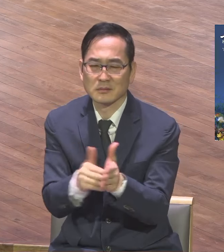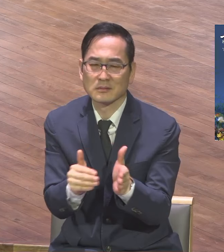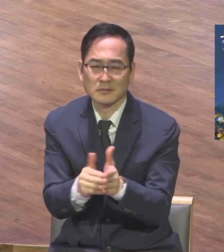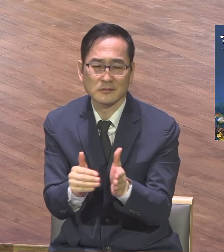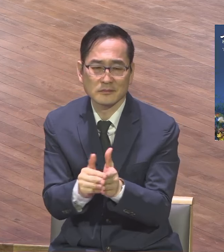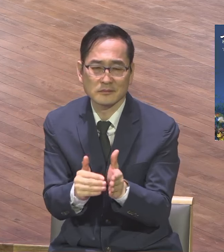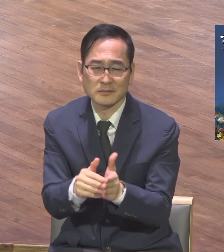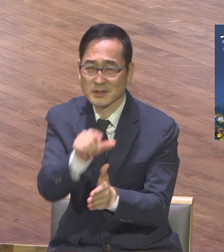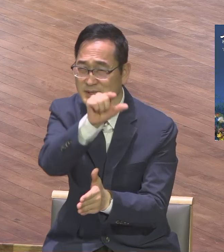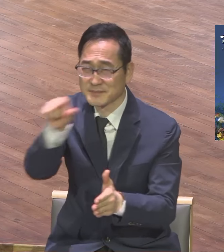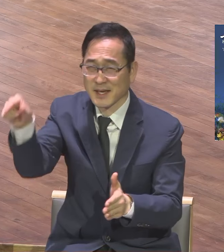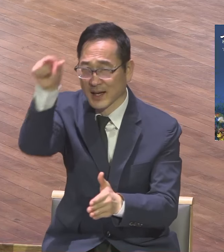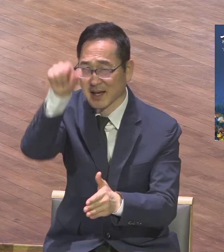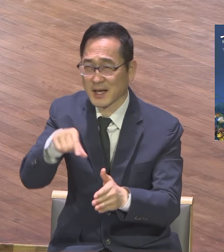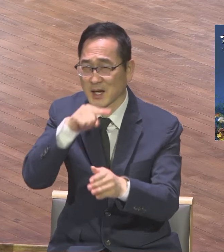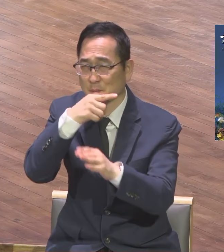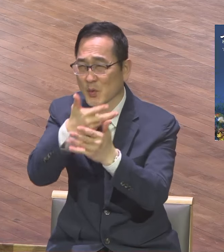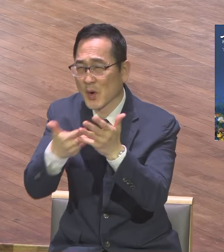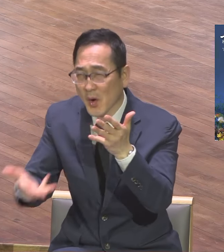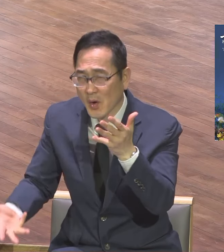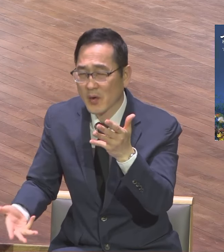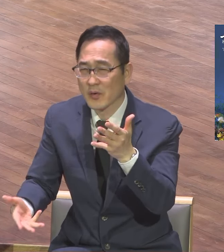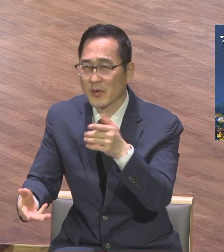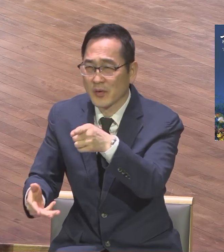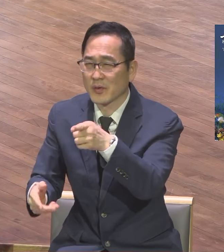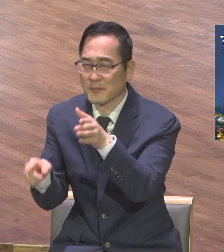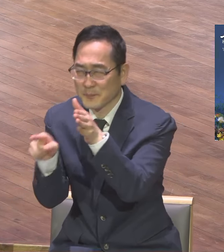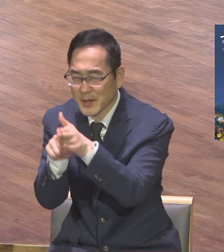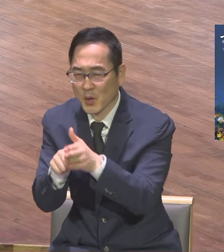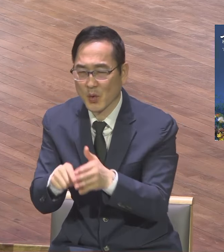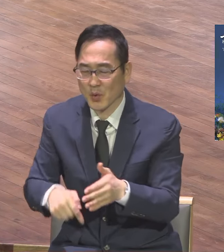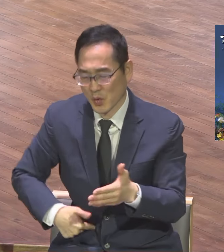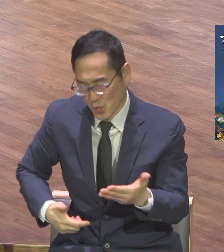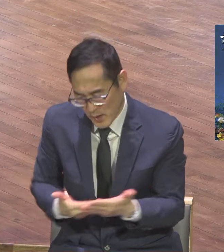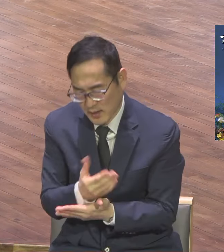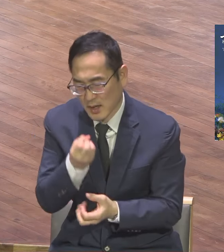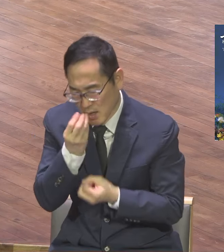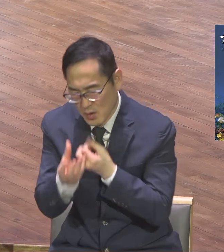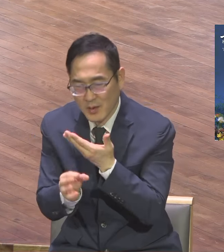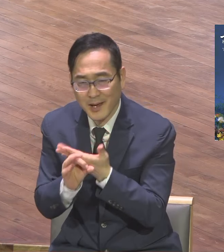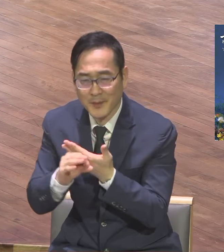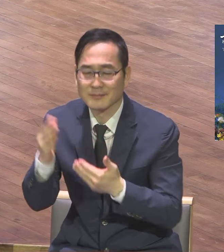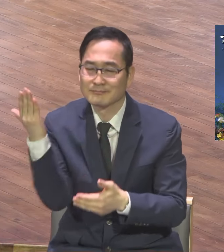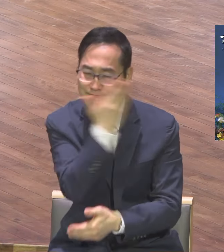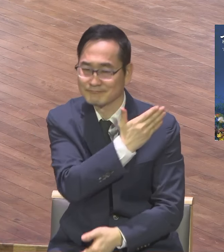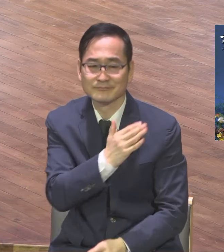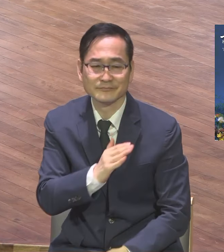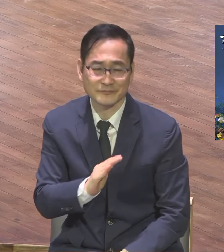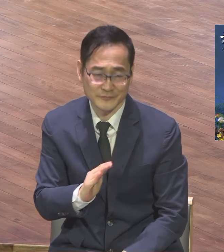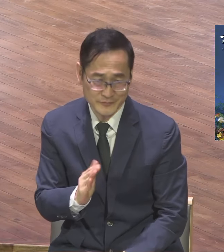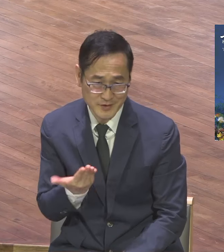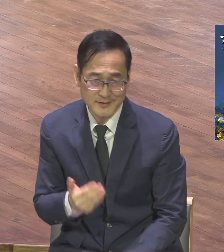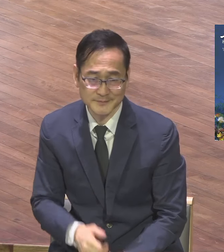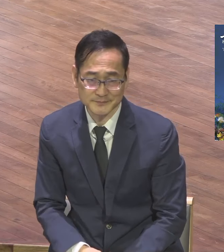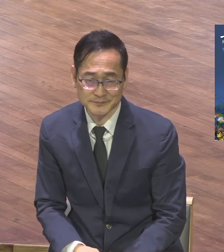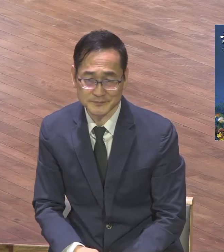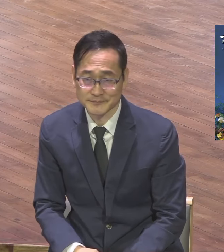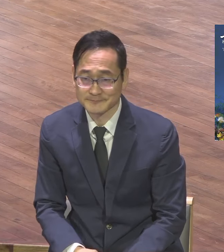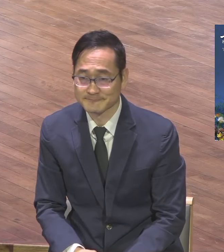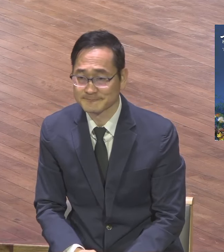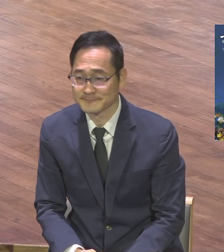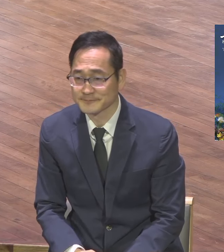그리스도의 십자가 보혈을 믿고 나오잖아요. 이게 성경적 죄사함입니다. 이게 성경적